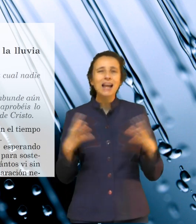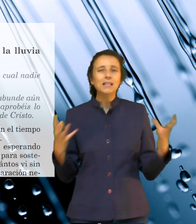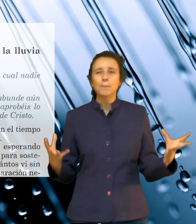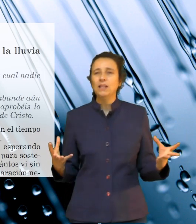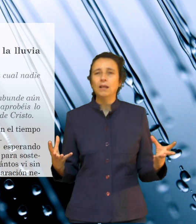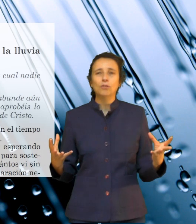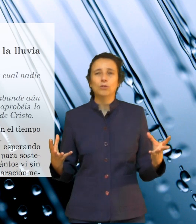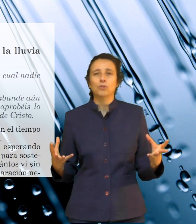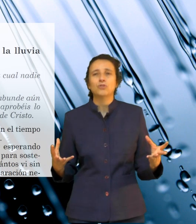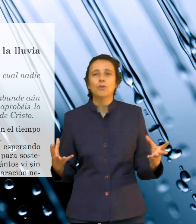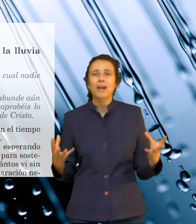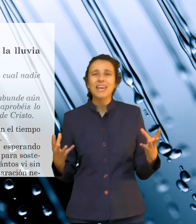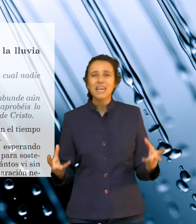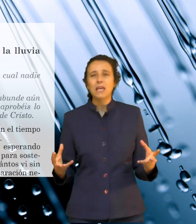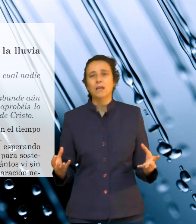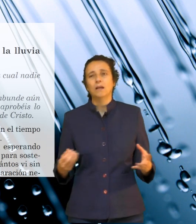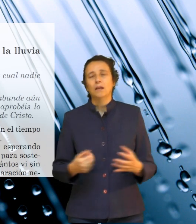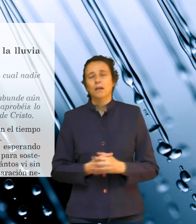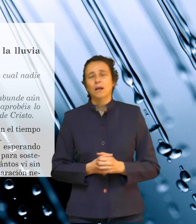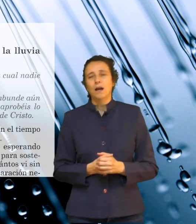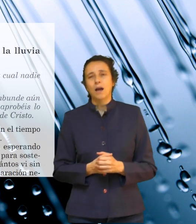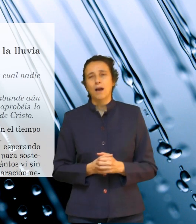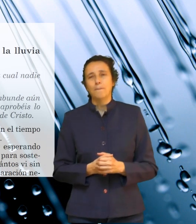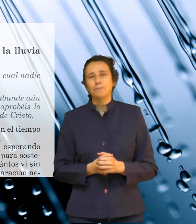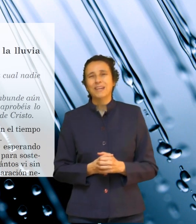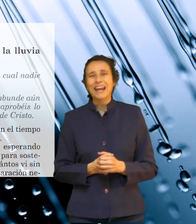es altamente glorioso y